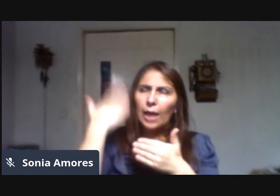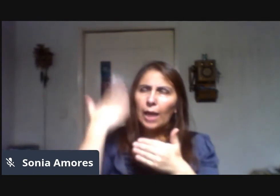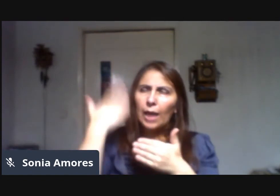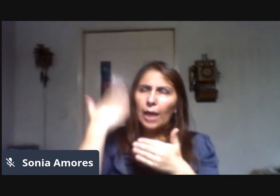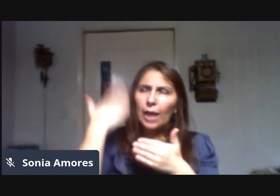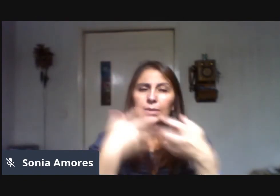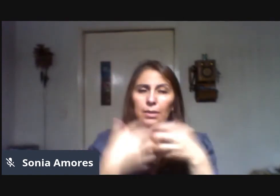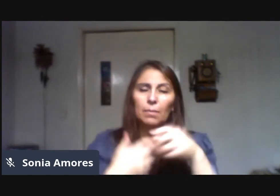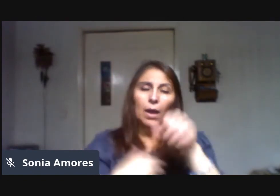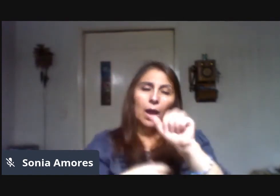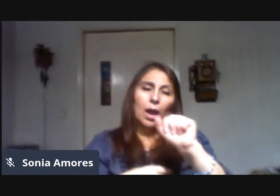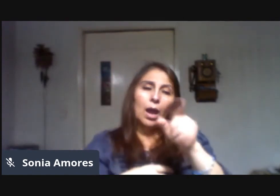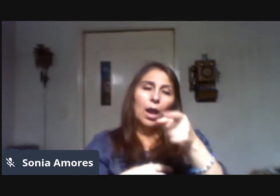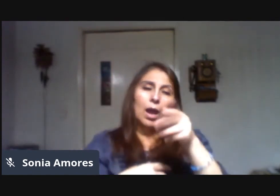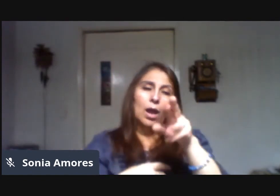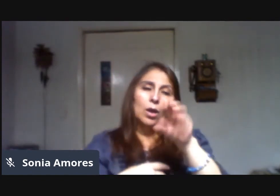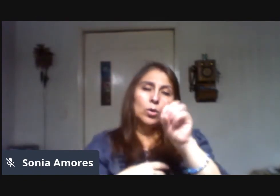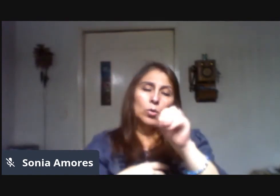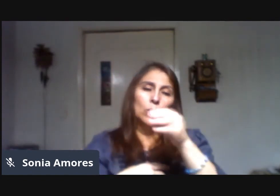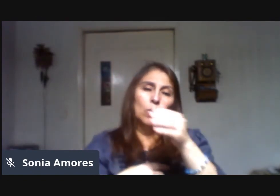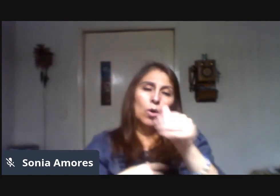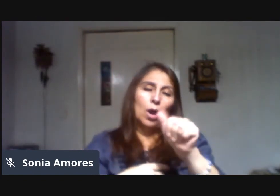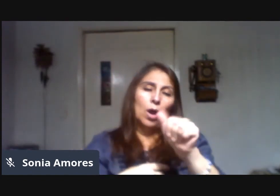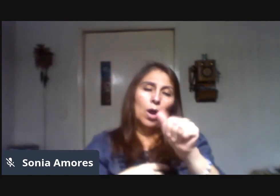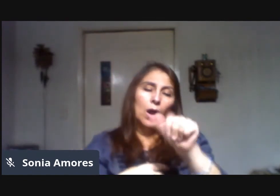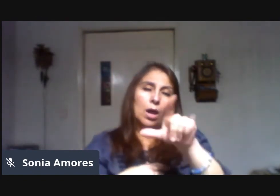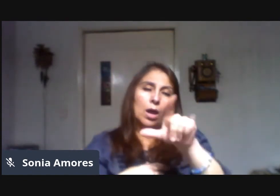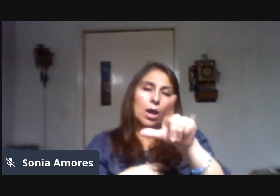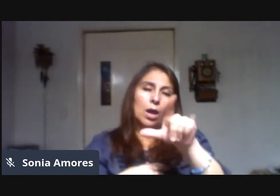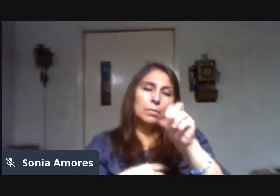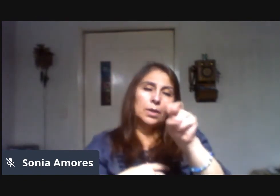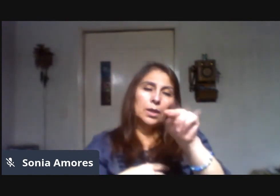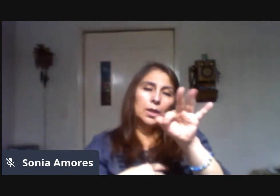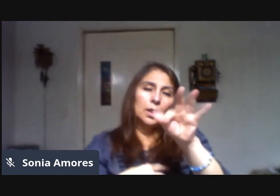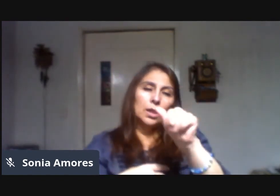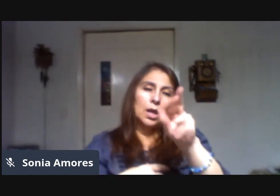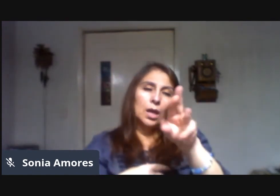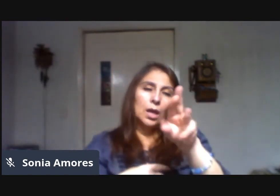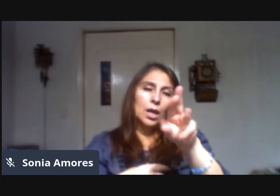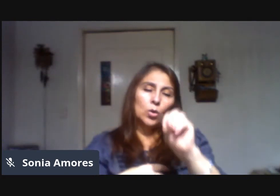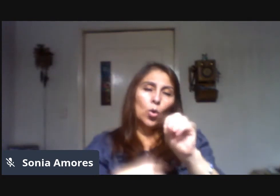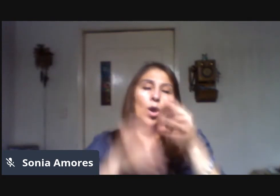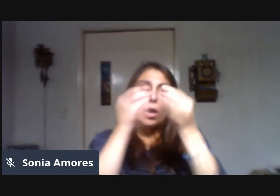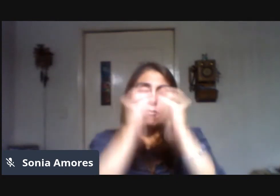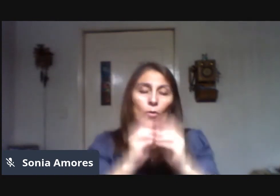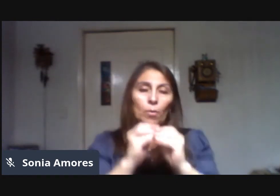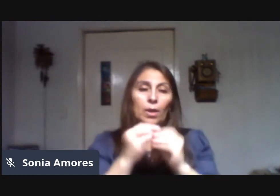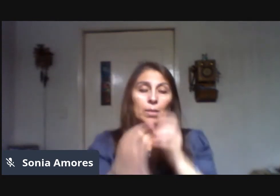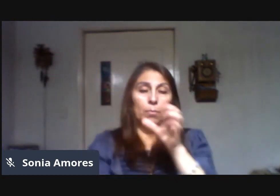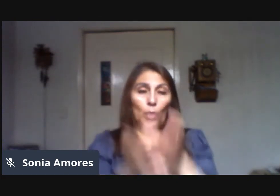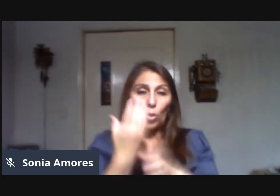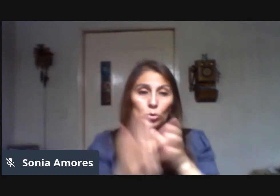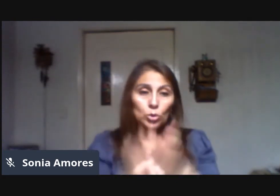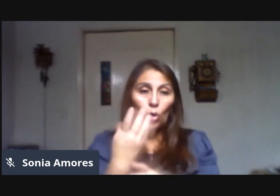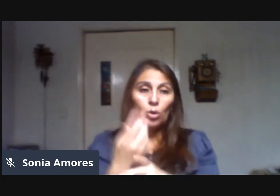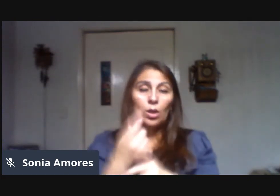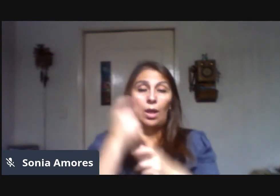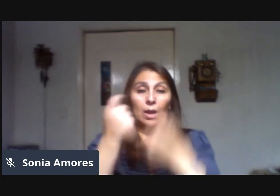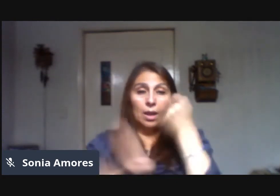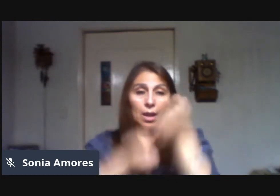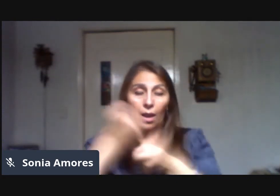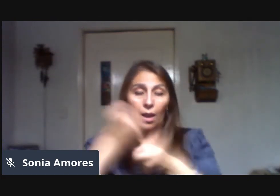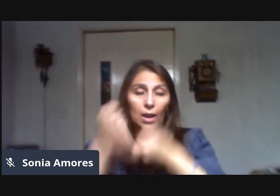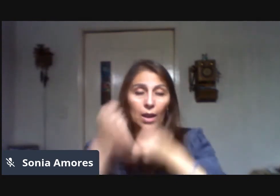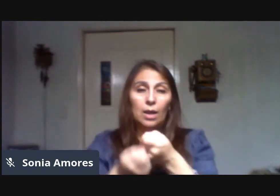Agroalimentario, en la producción, en la transformación, en la comercialización, en la distribución, de una manera digna para garantizar que la